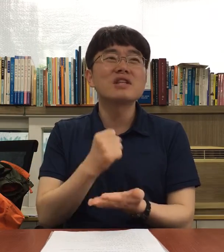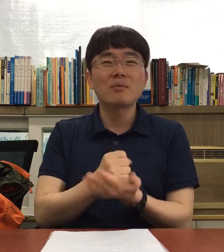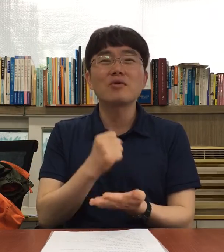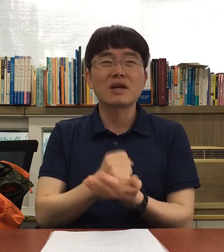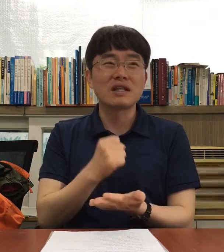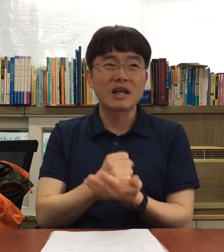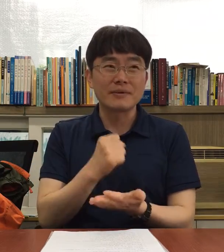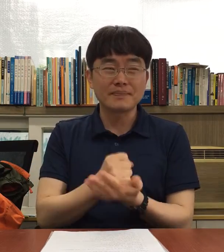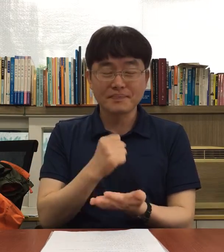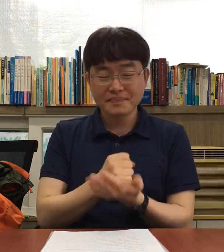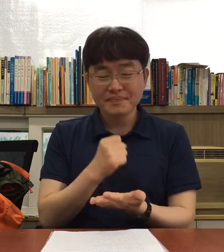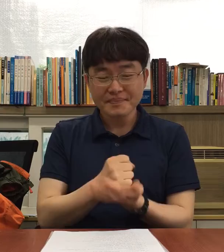표현도 괜찮아요.